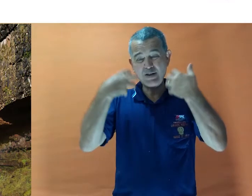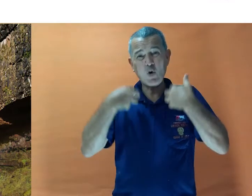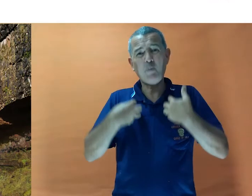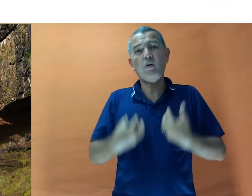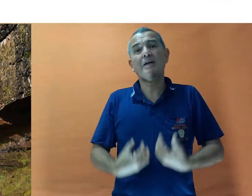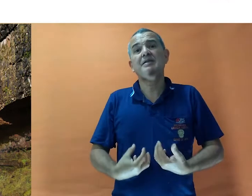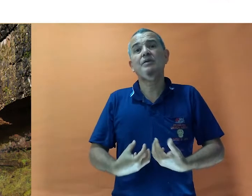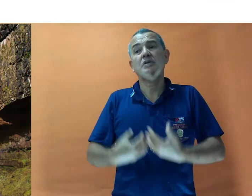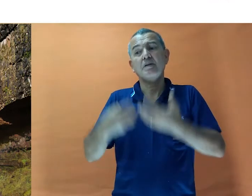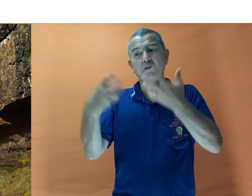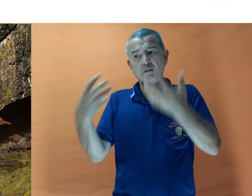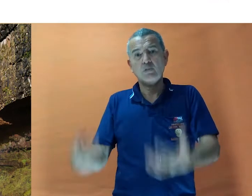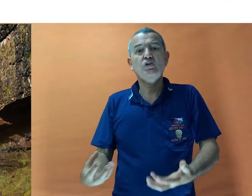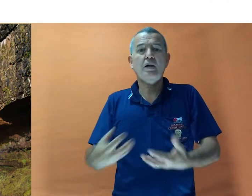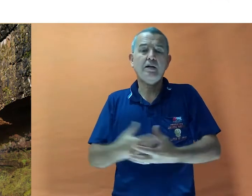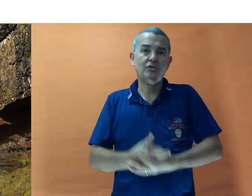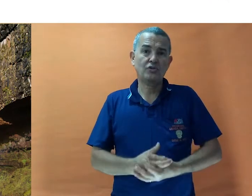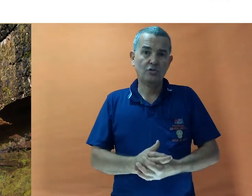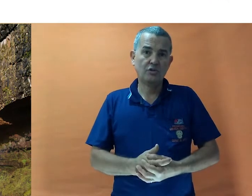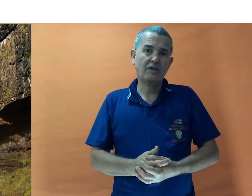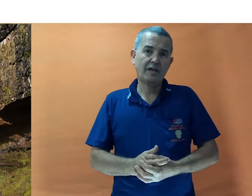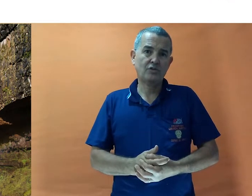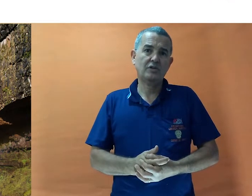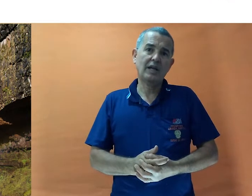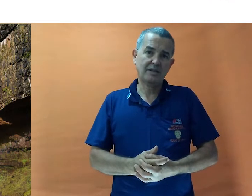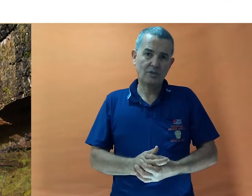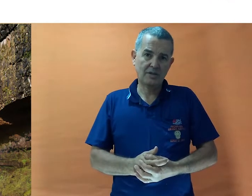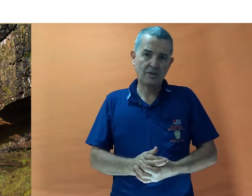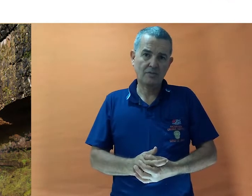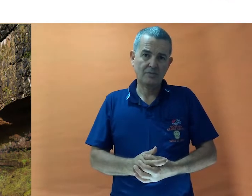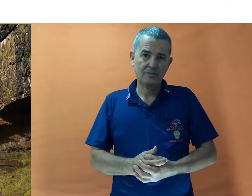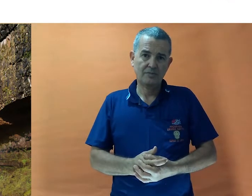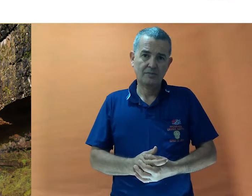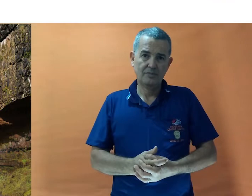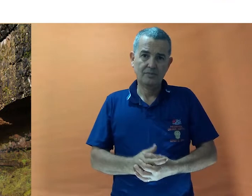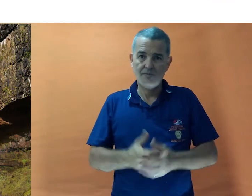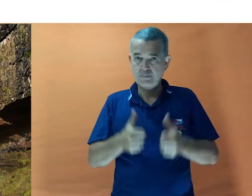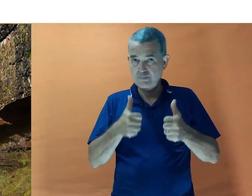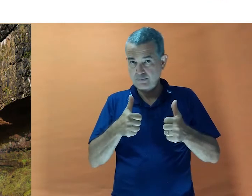trabalhar a incorporação dos casos, dos fatos, da situação.